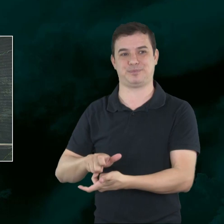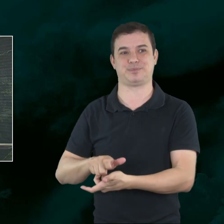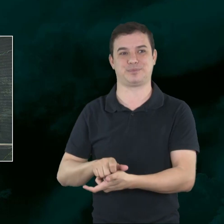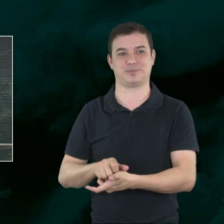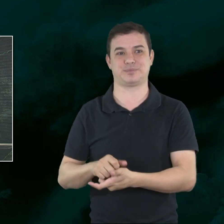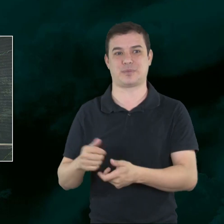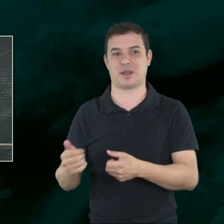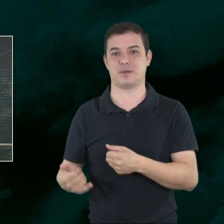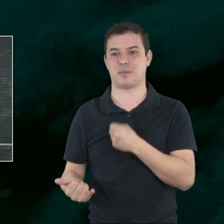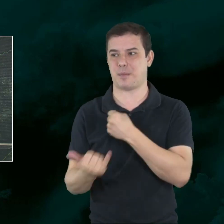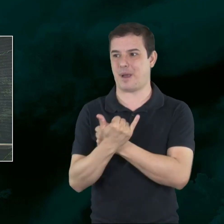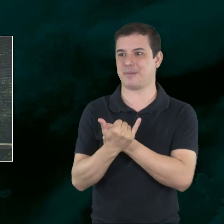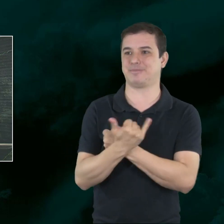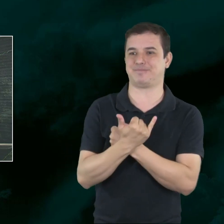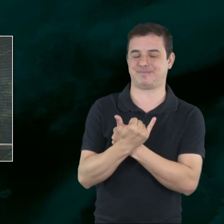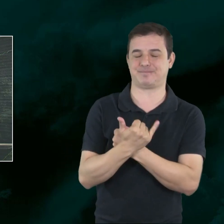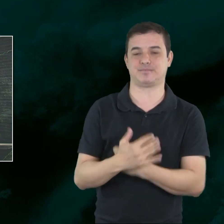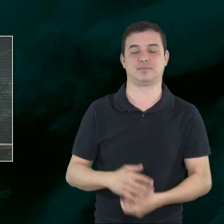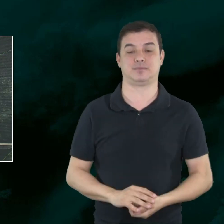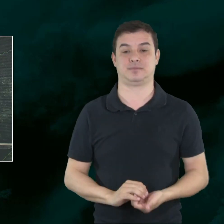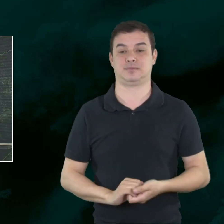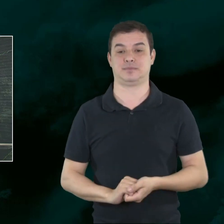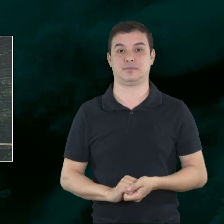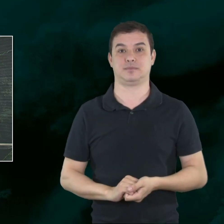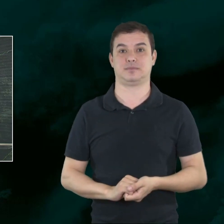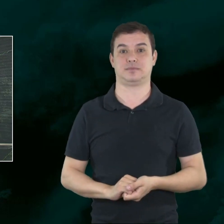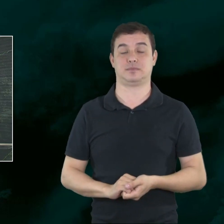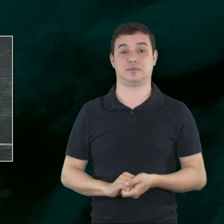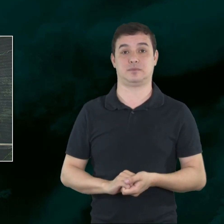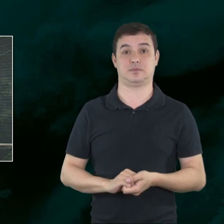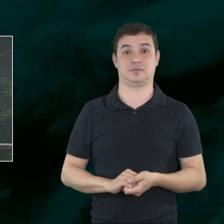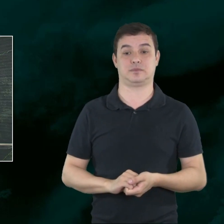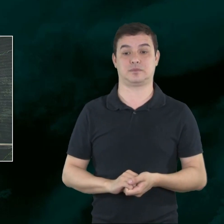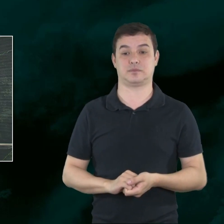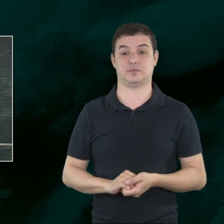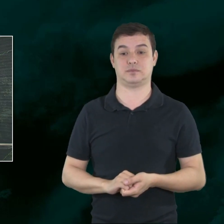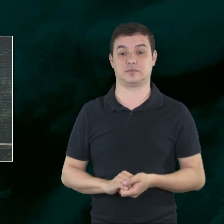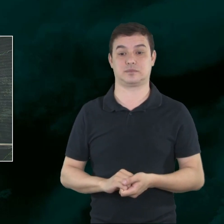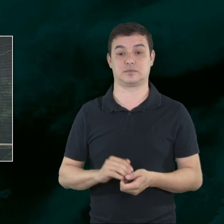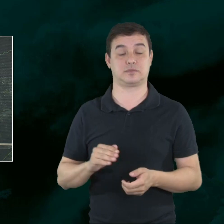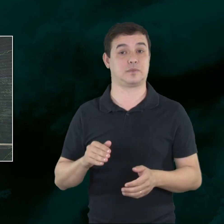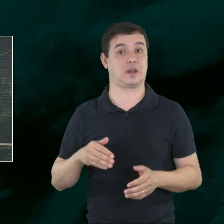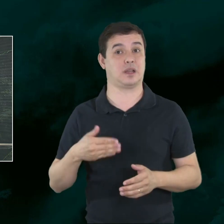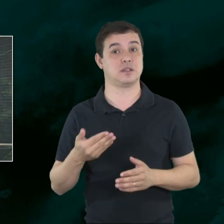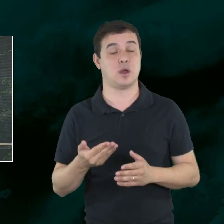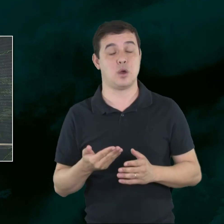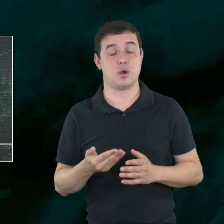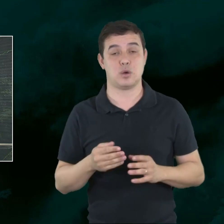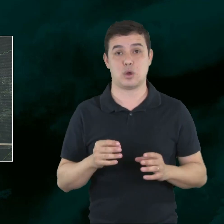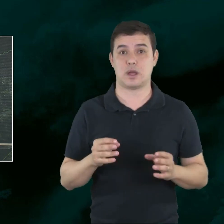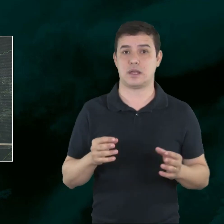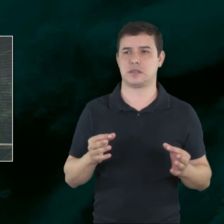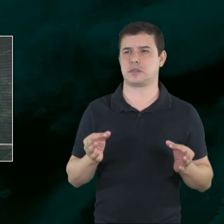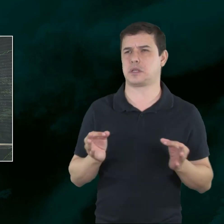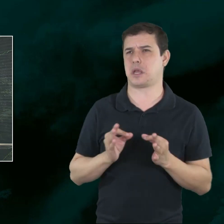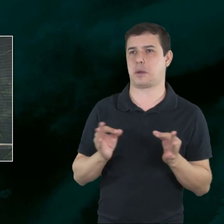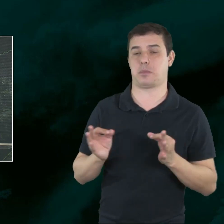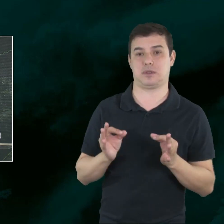irmãos, aqui essa apostasia não é uma coisa simples.